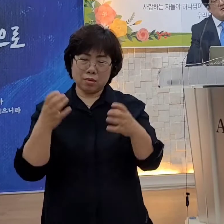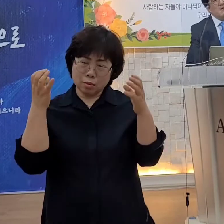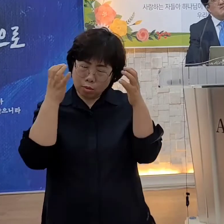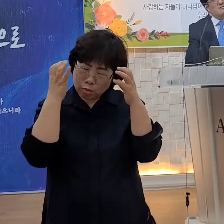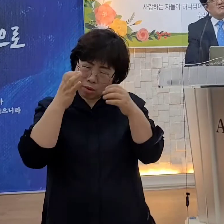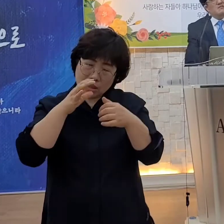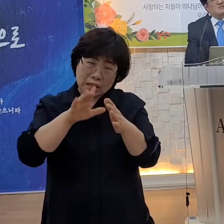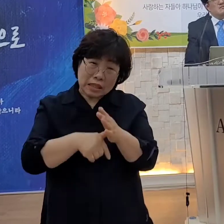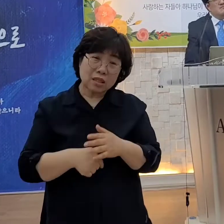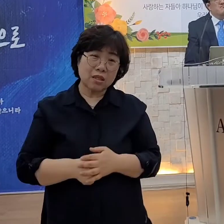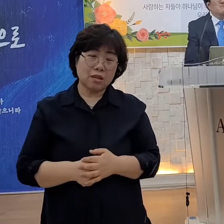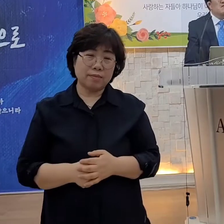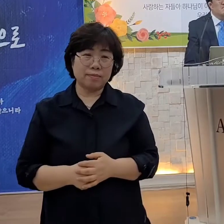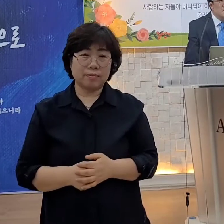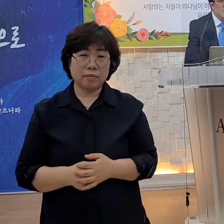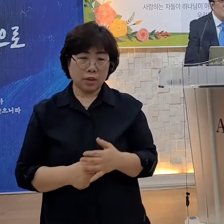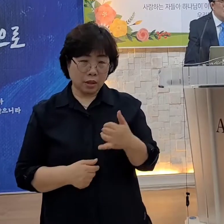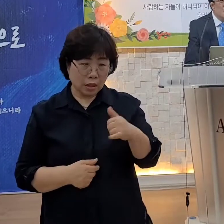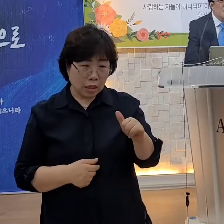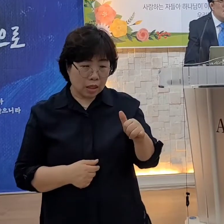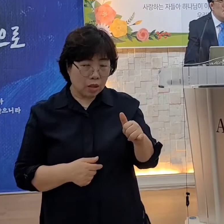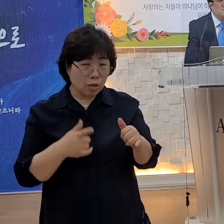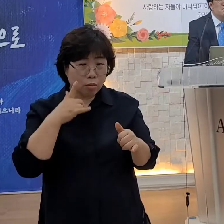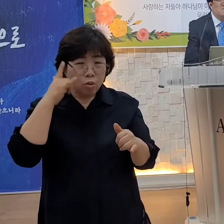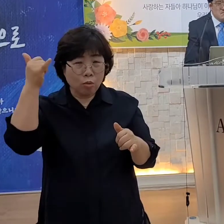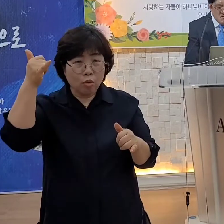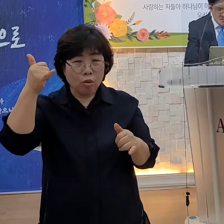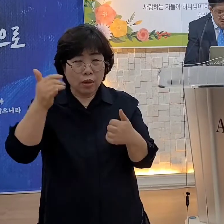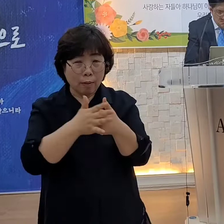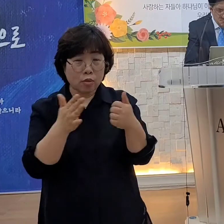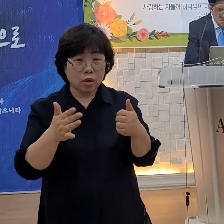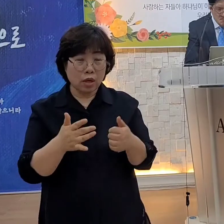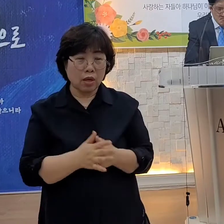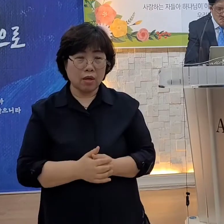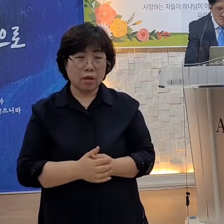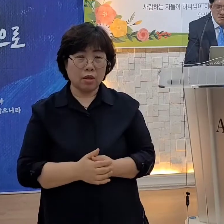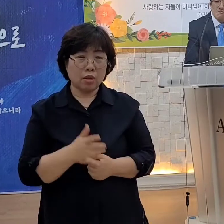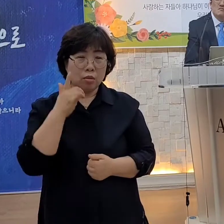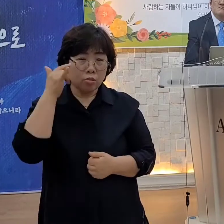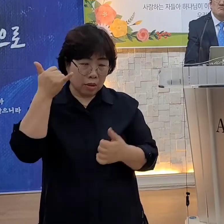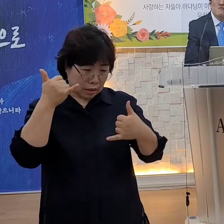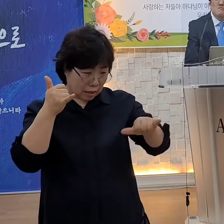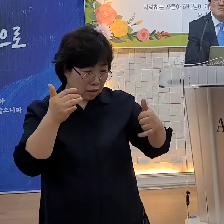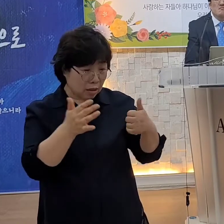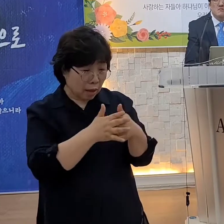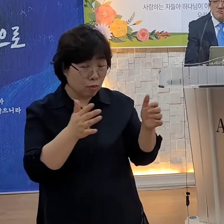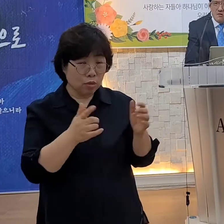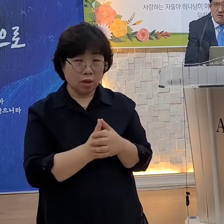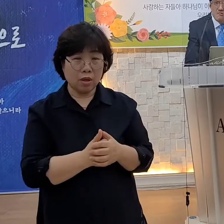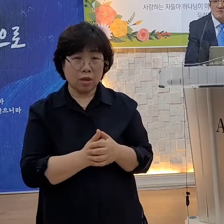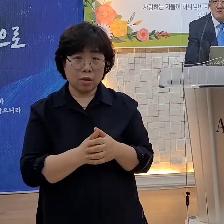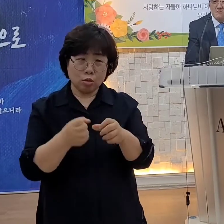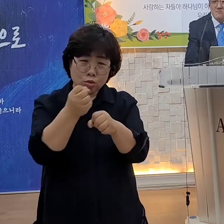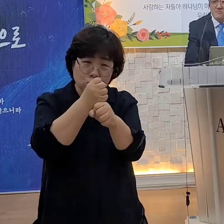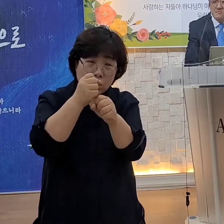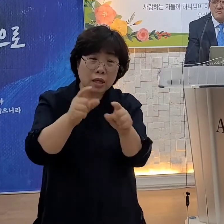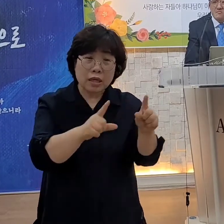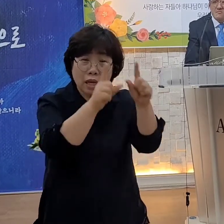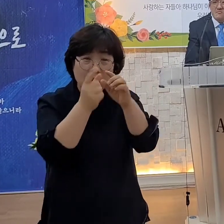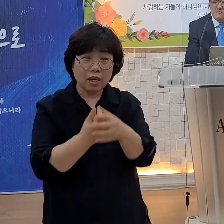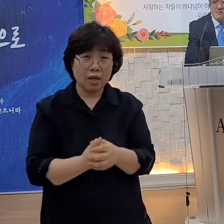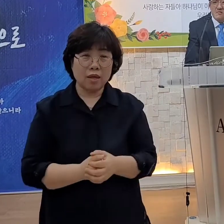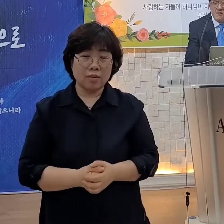야, 이 자식은 부모에게 묶여있고 부모는 자식에게 묶여있고 근데 놀라운 건 이러면서 서로 살고 있어.